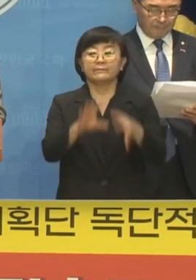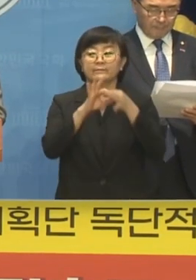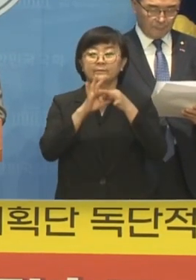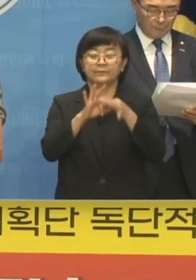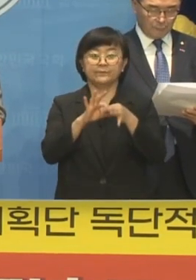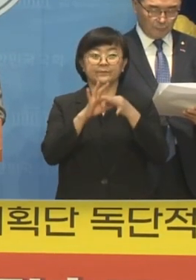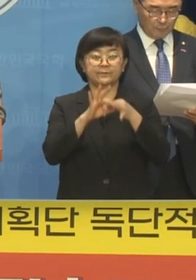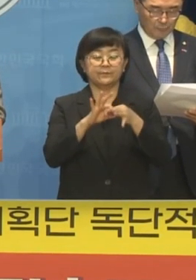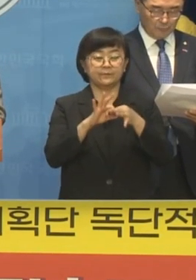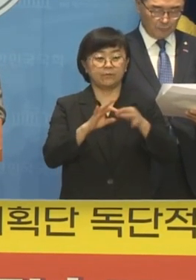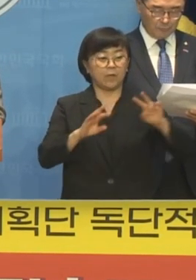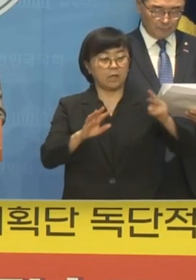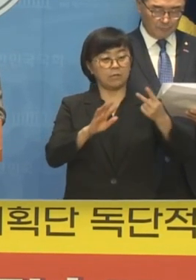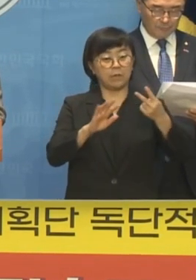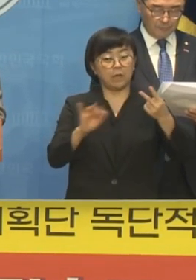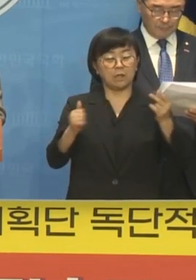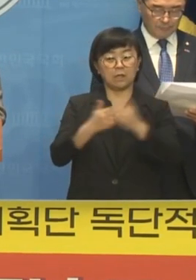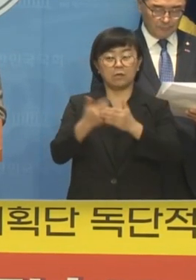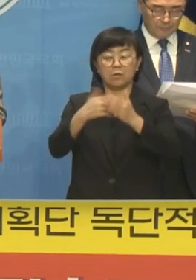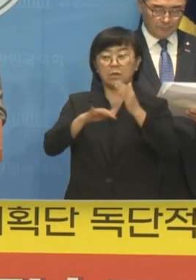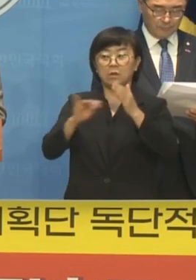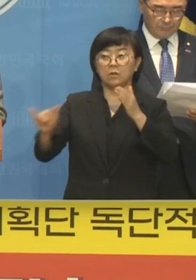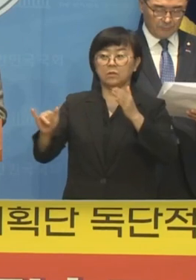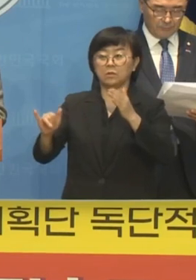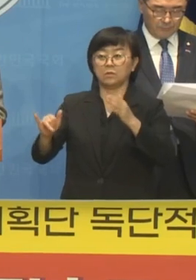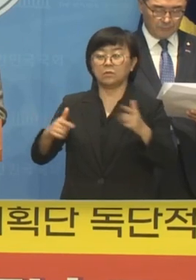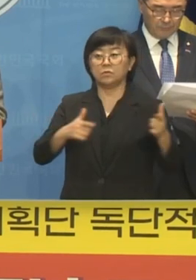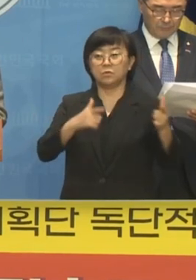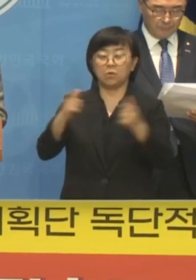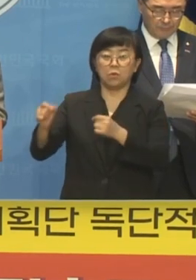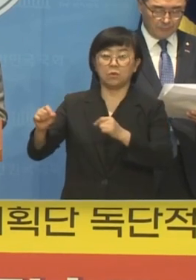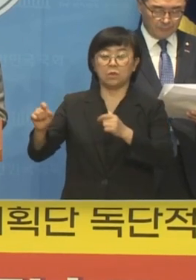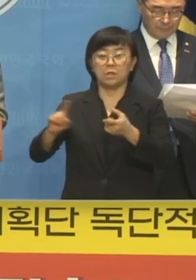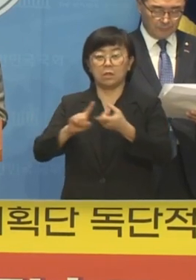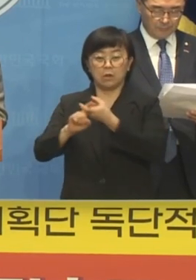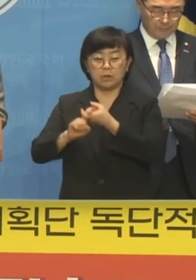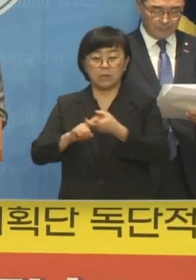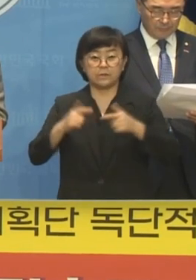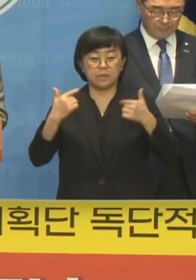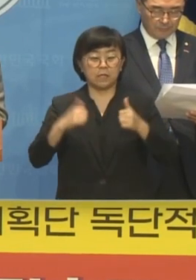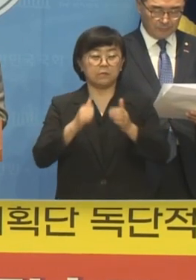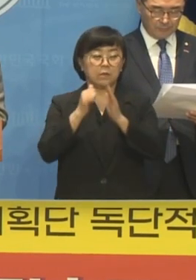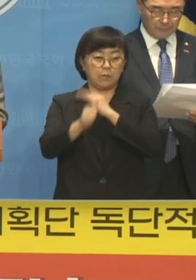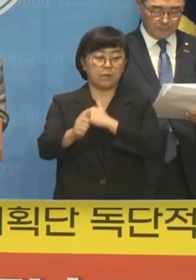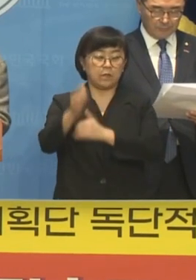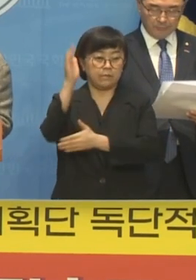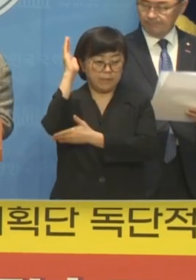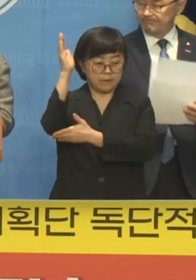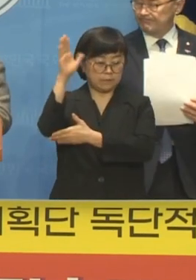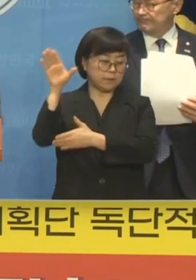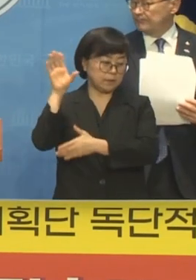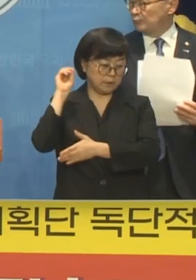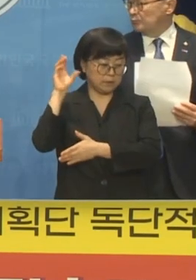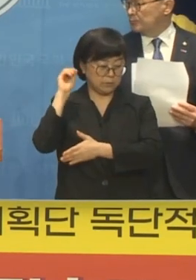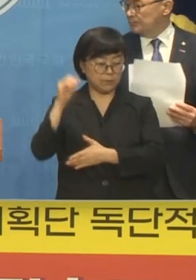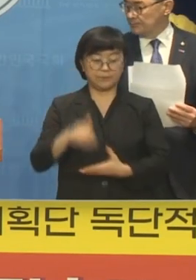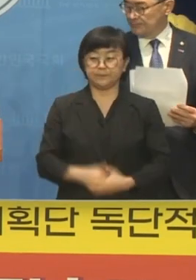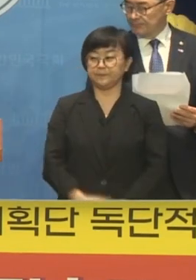관련해서 이백인 유족 총연합 상임 대표님의 절절한 말씀을 들어보시겠습니다.